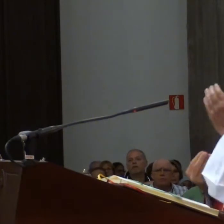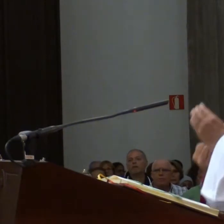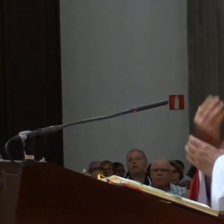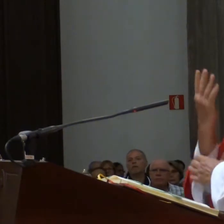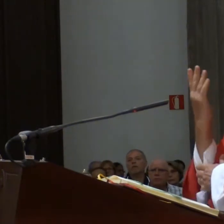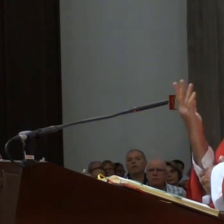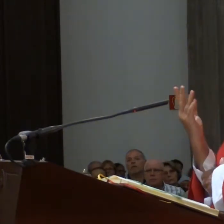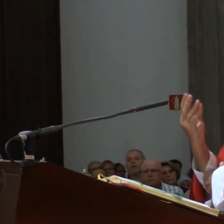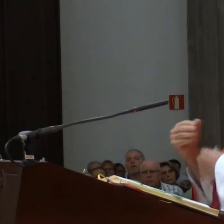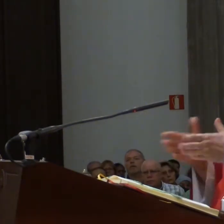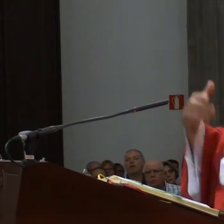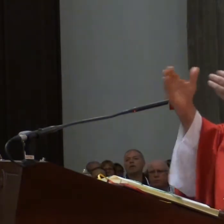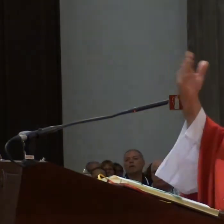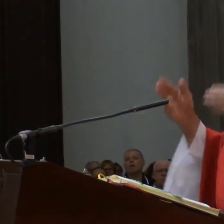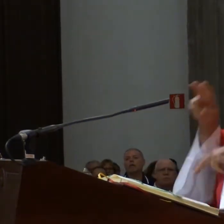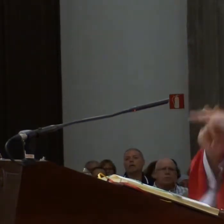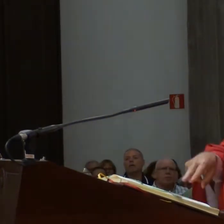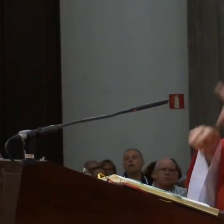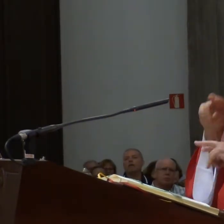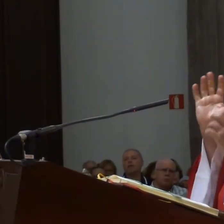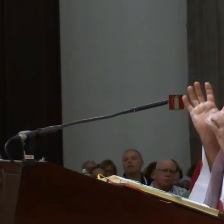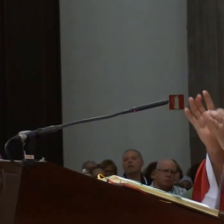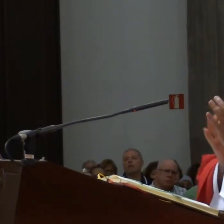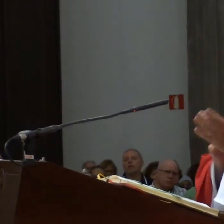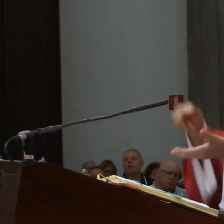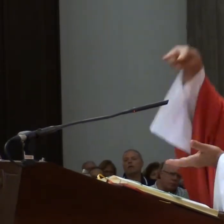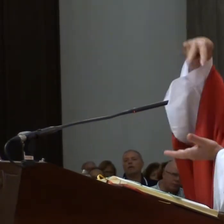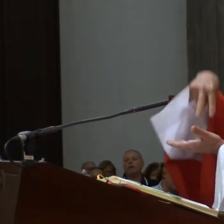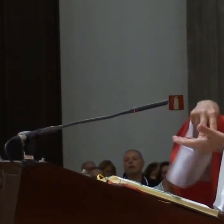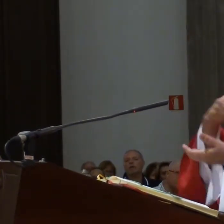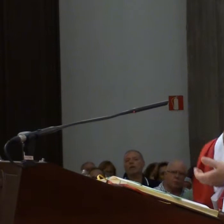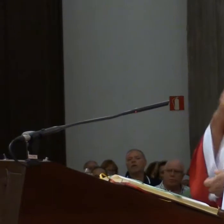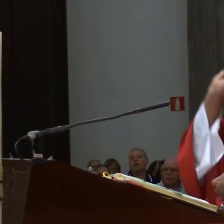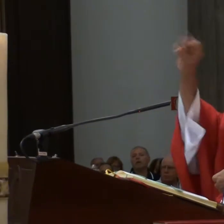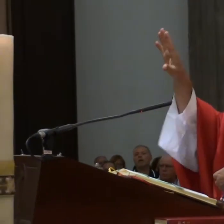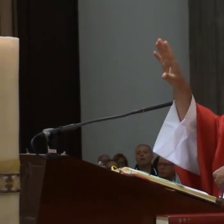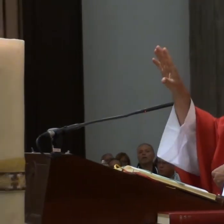el último día de las fiestas Jesús